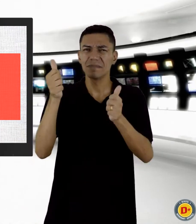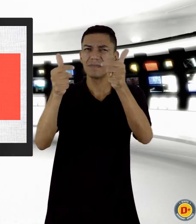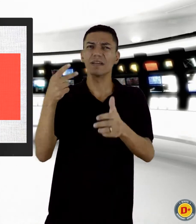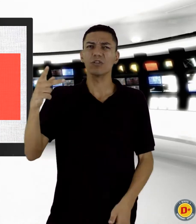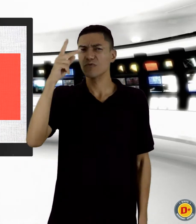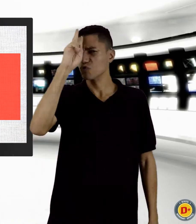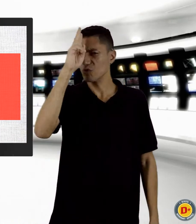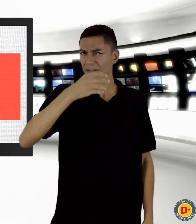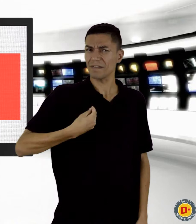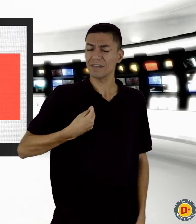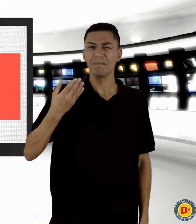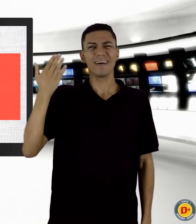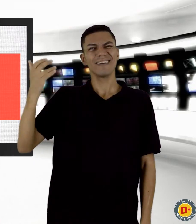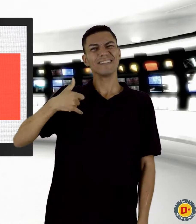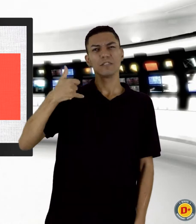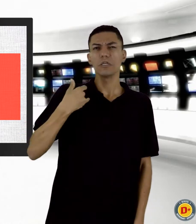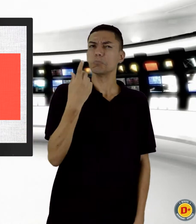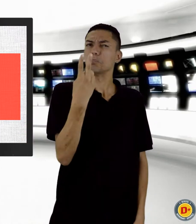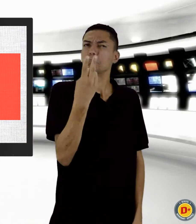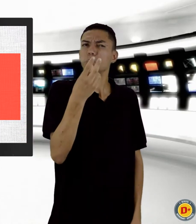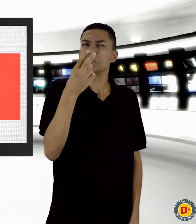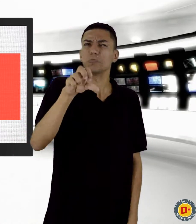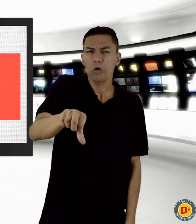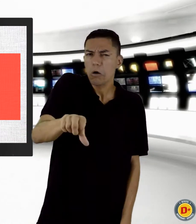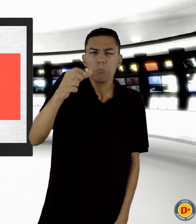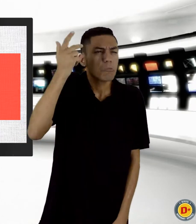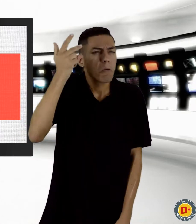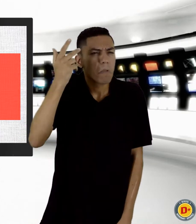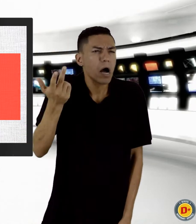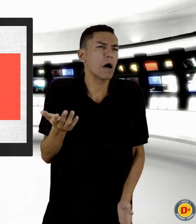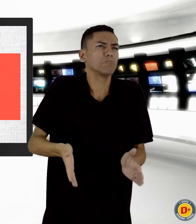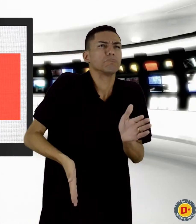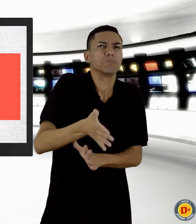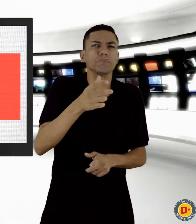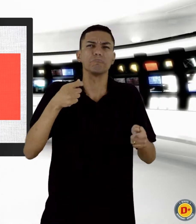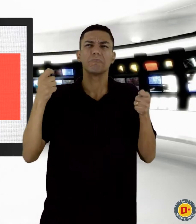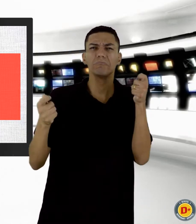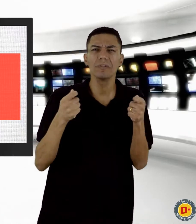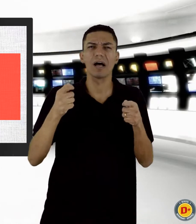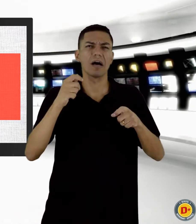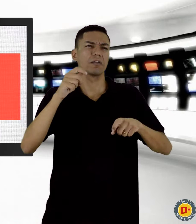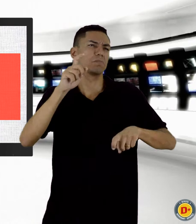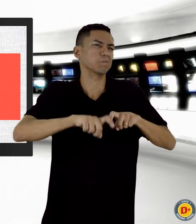normal. Como muitas mulheres, eu gostava de sair para conhecer novos rapazes e tive vários